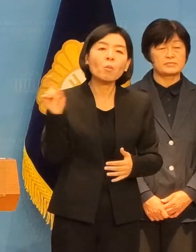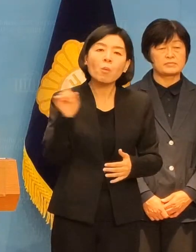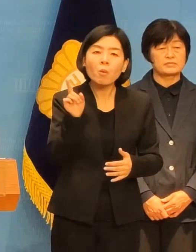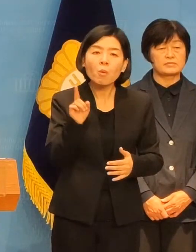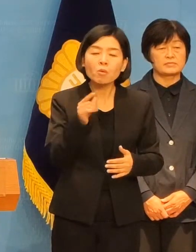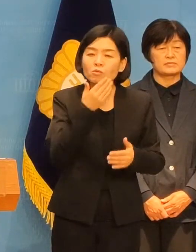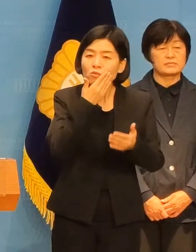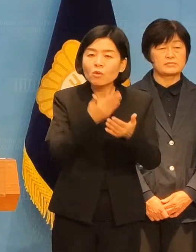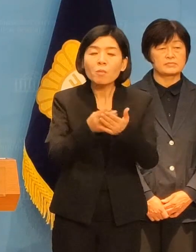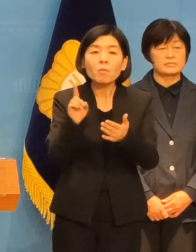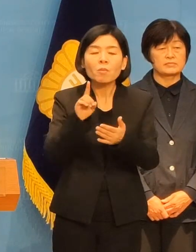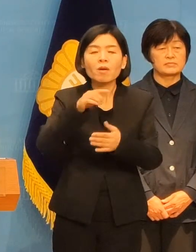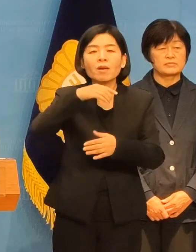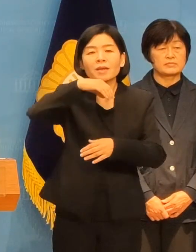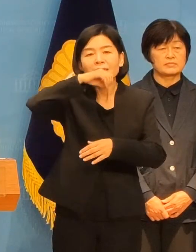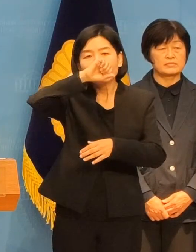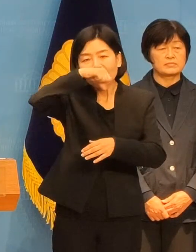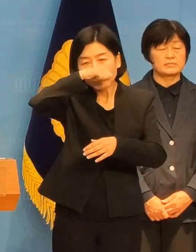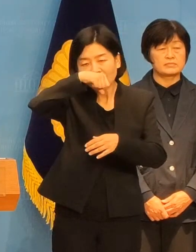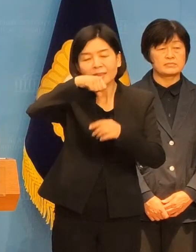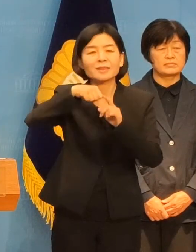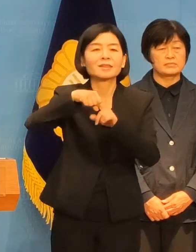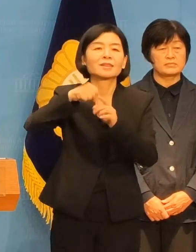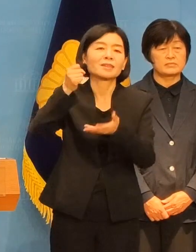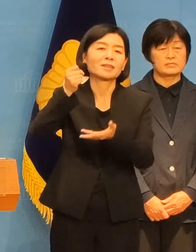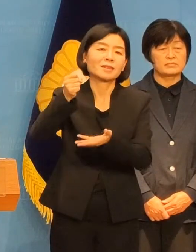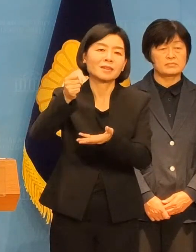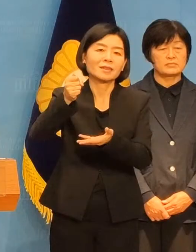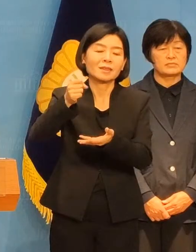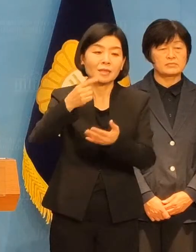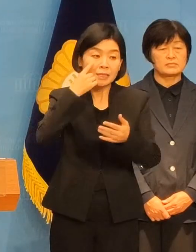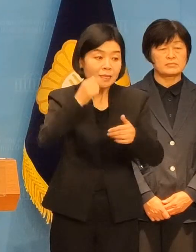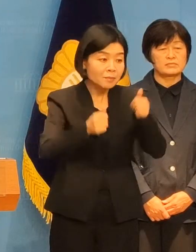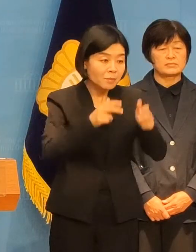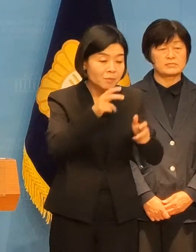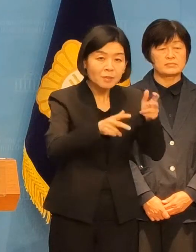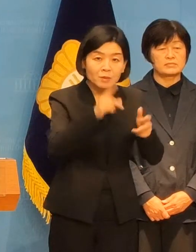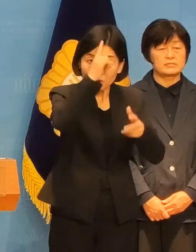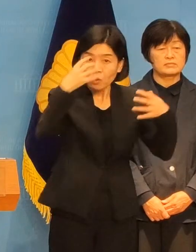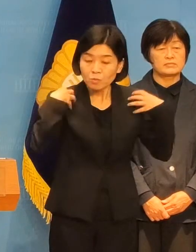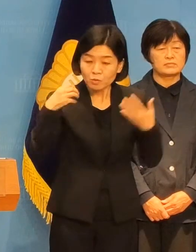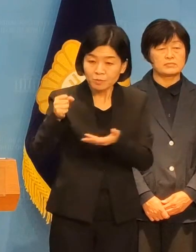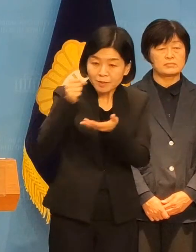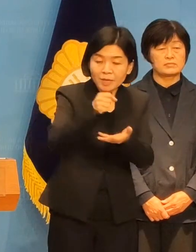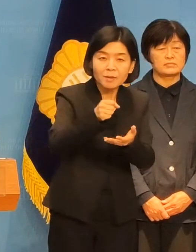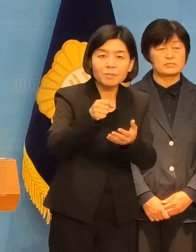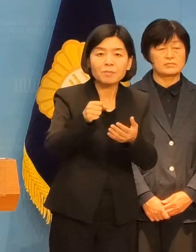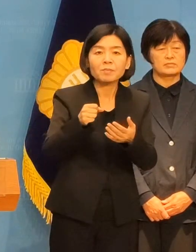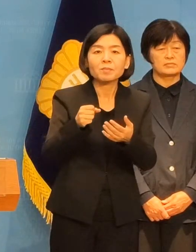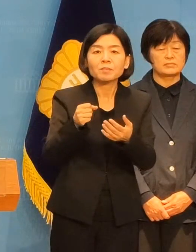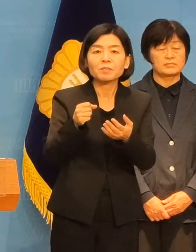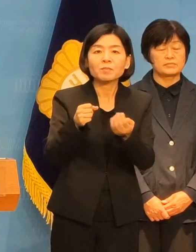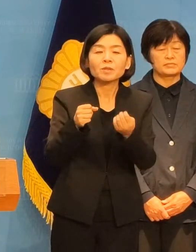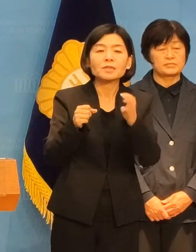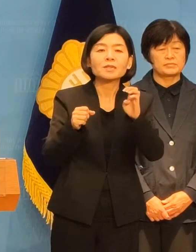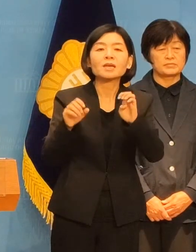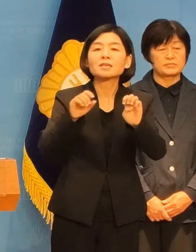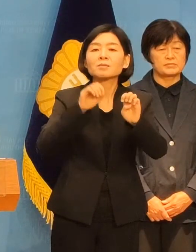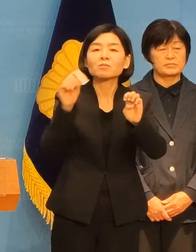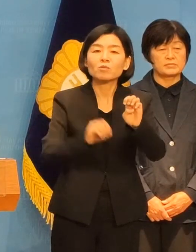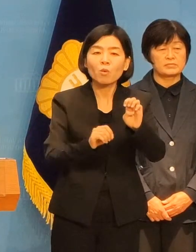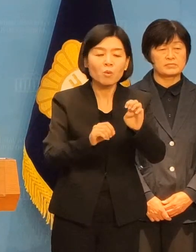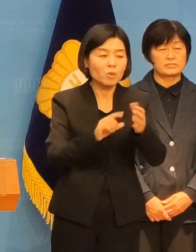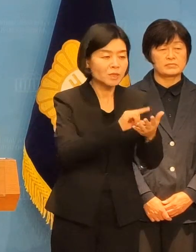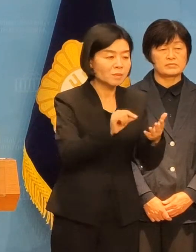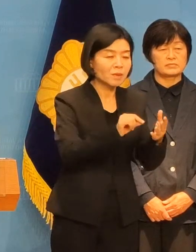예산 문제입니다. 시범 사업에 정부가 부담하는 비율 40%, 지방비 60%를